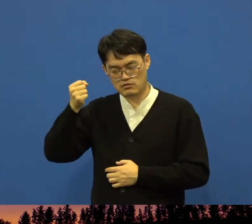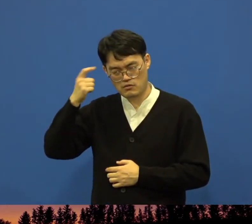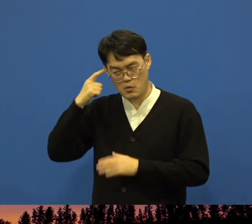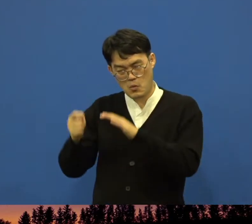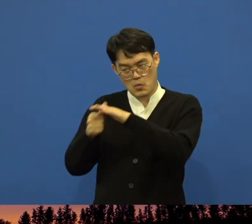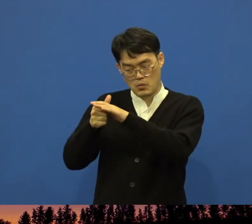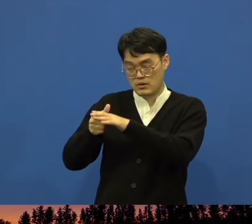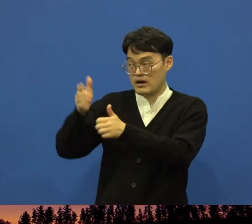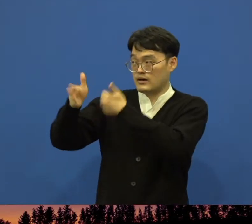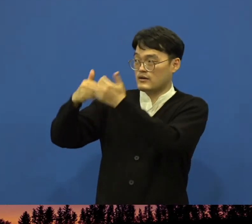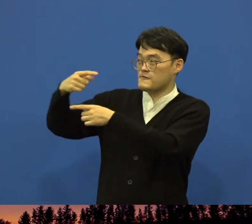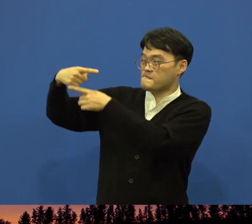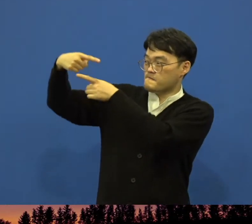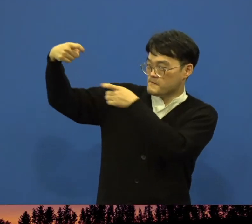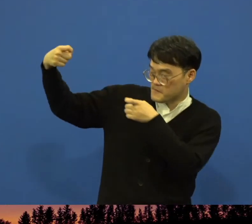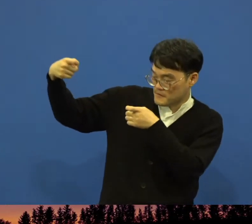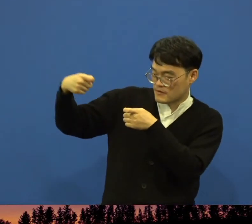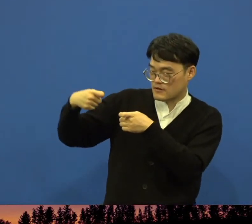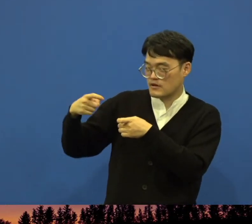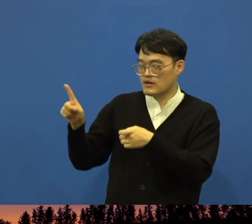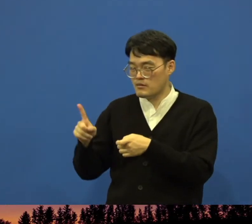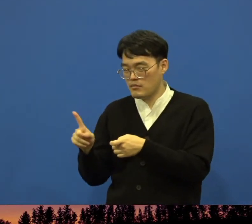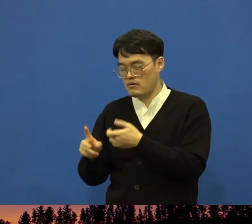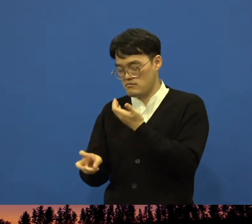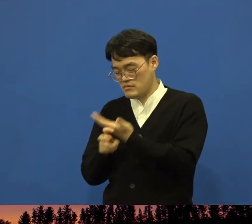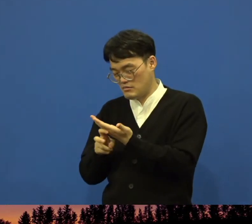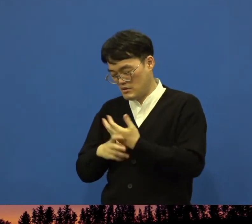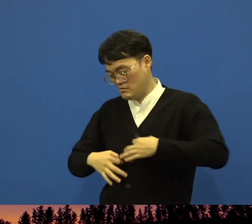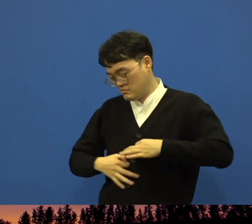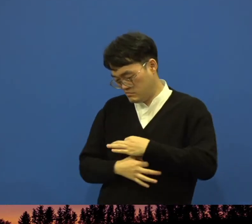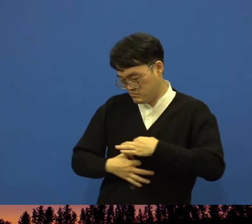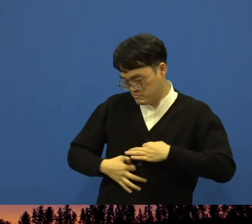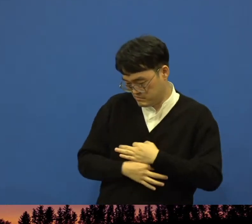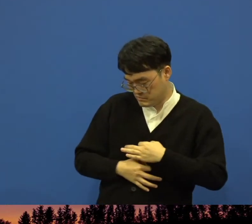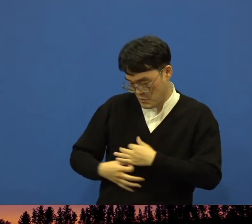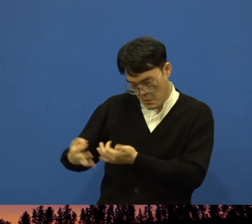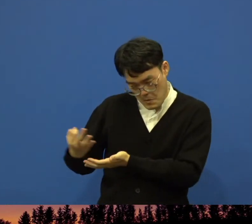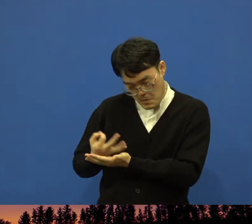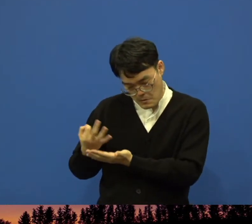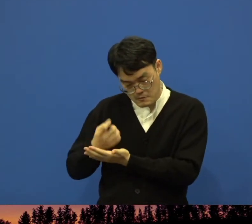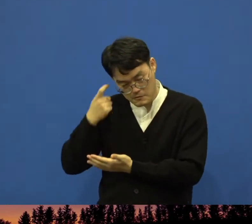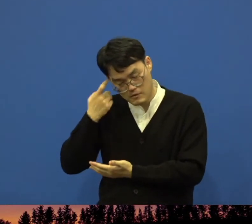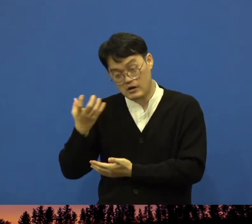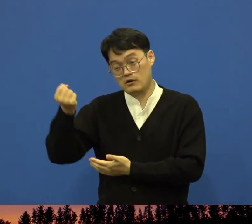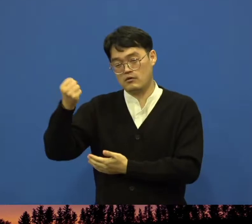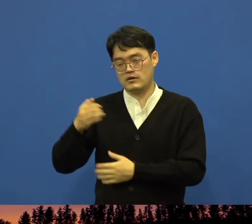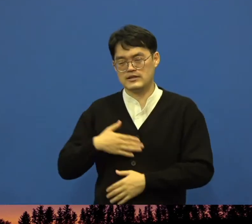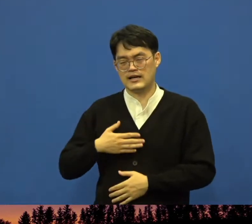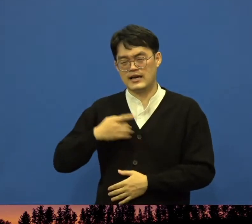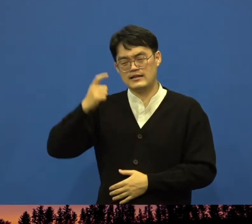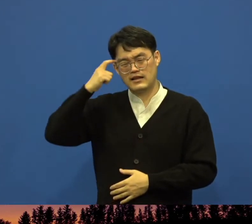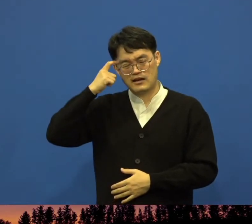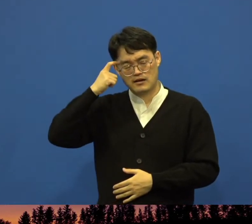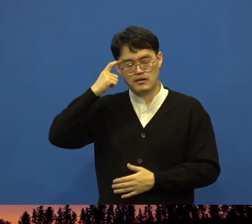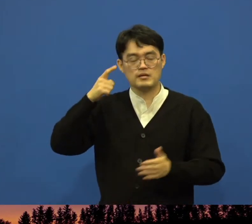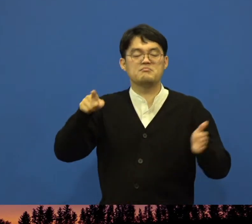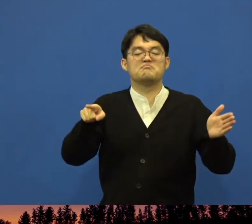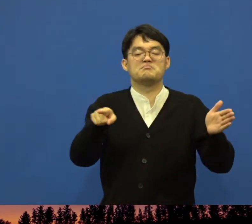굉장히 교묘하게. 그리고 결국은 어떻게 돼요? 이성이 신이 되는 시대. 자기의 머리를 믿고 하나님을 거부하는